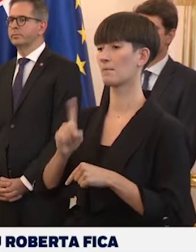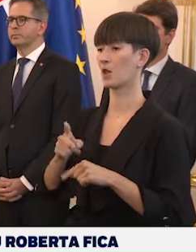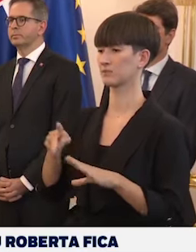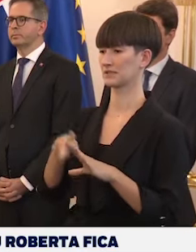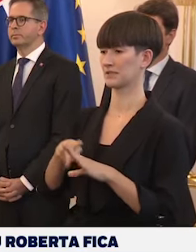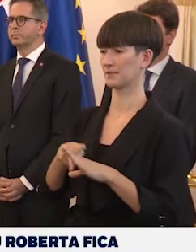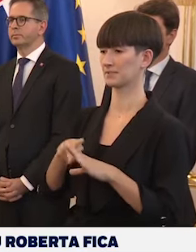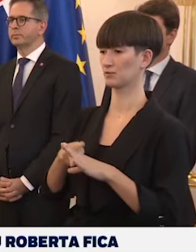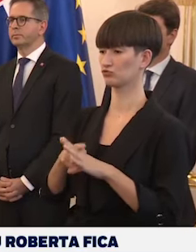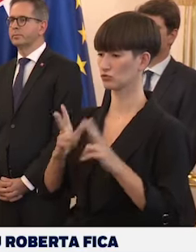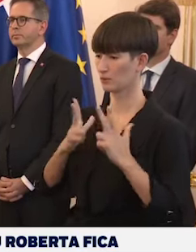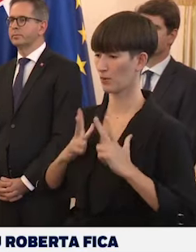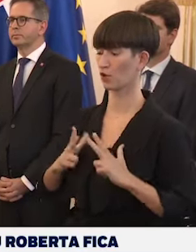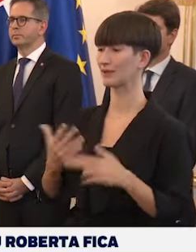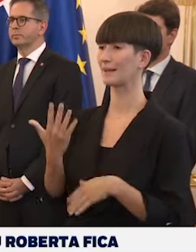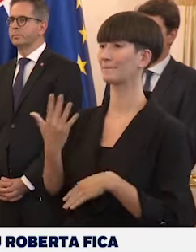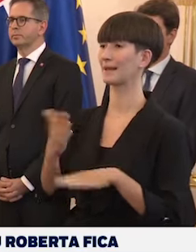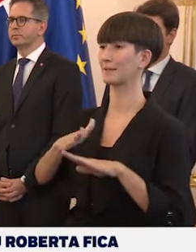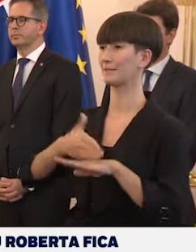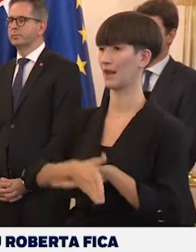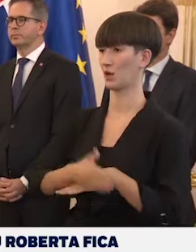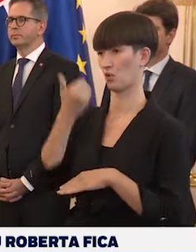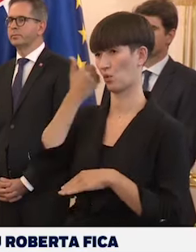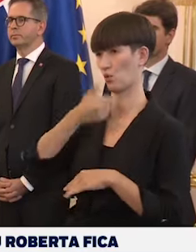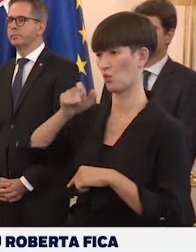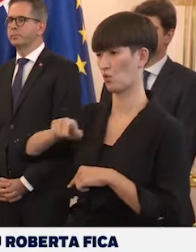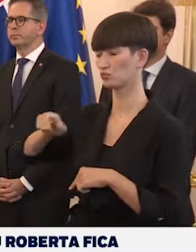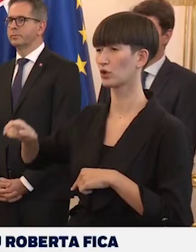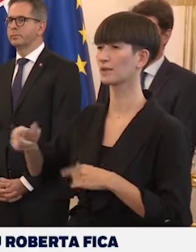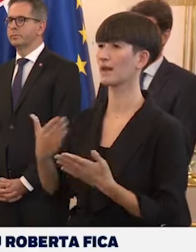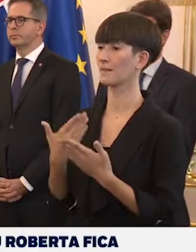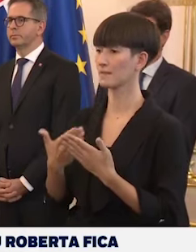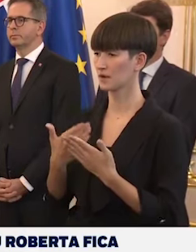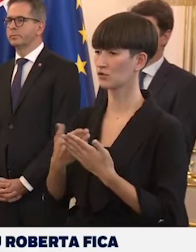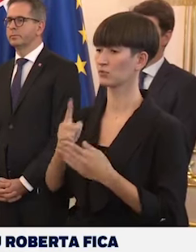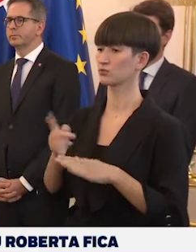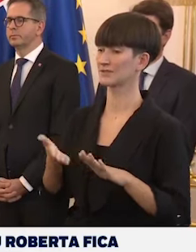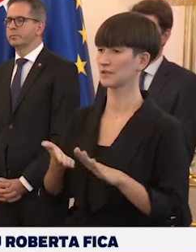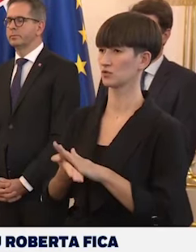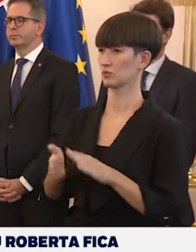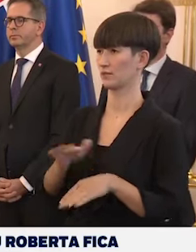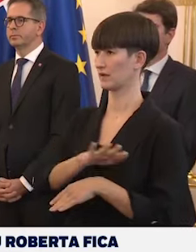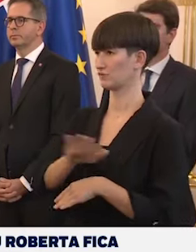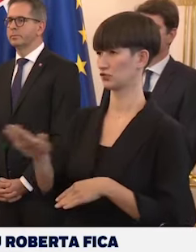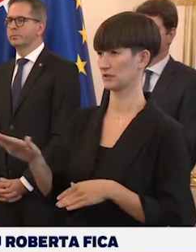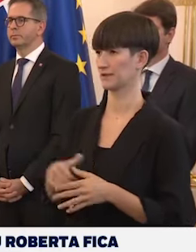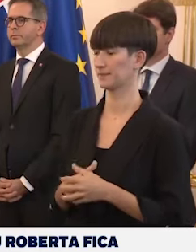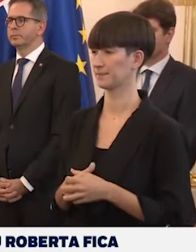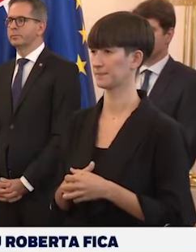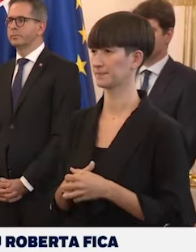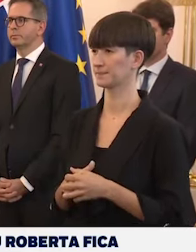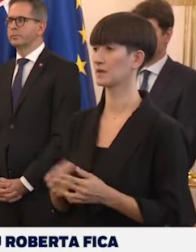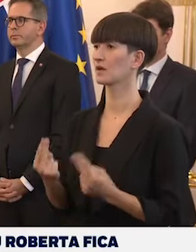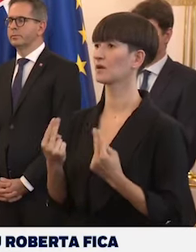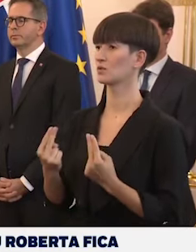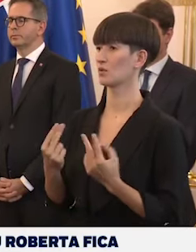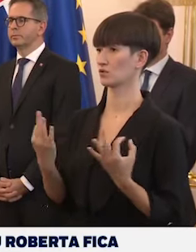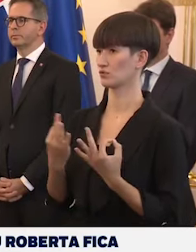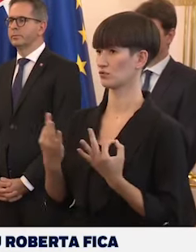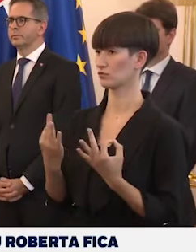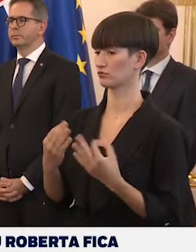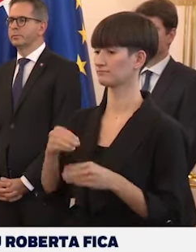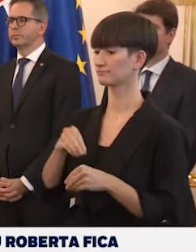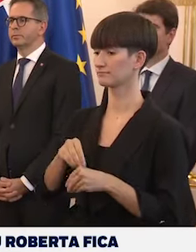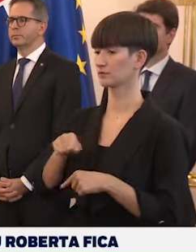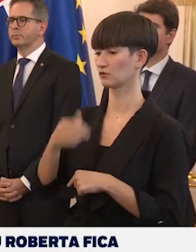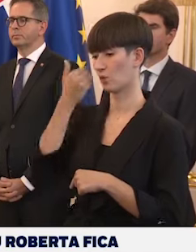občanov a je potrebné ukázať, že máte záujem zastupovať a reprezentovať všetkých. Dôležité je preto aj jasné uistenie,